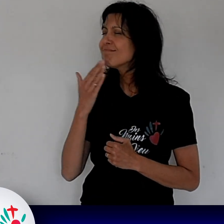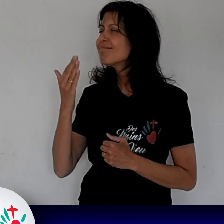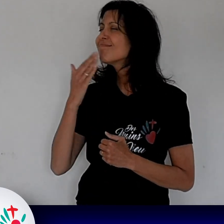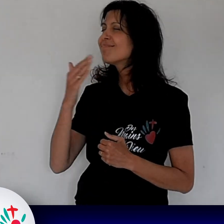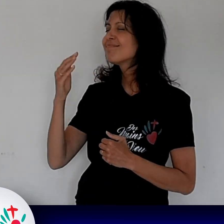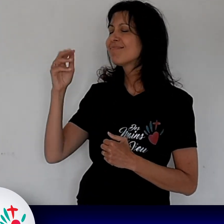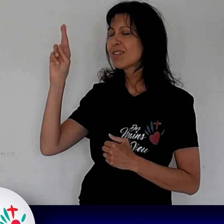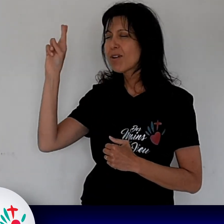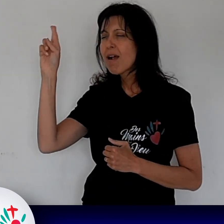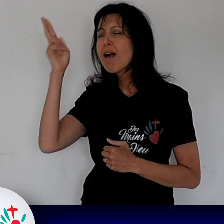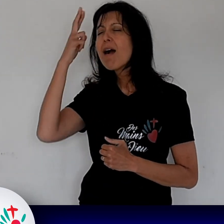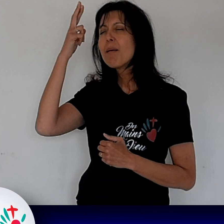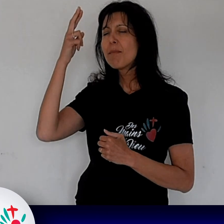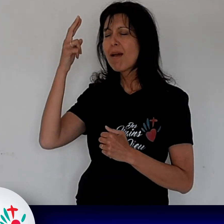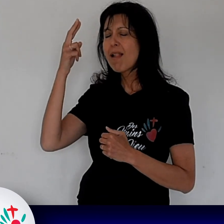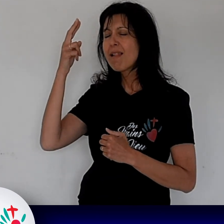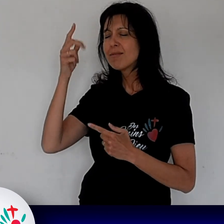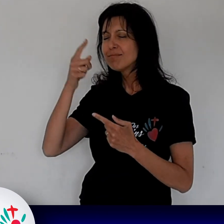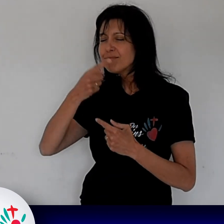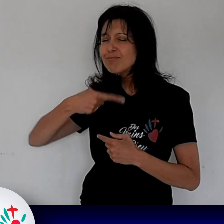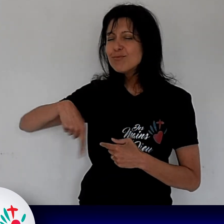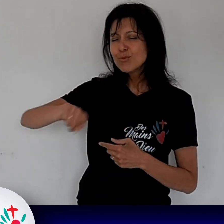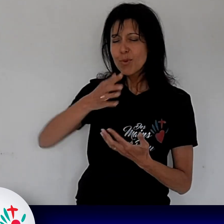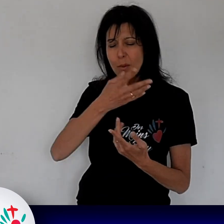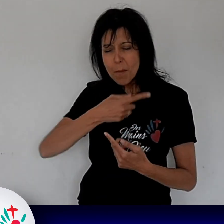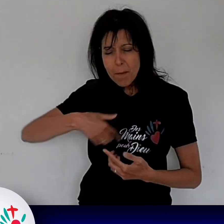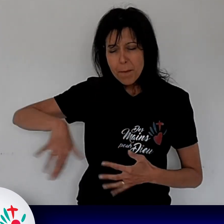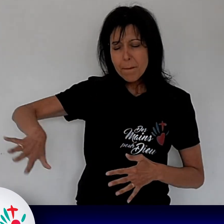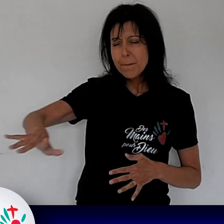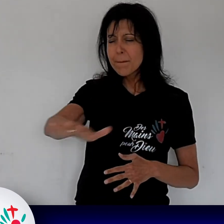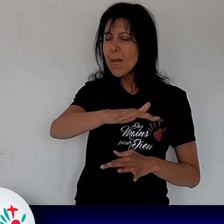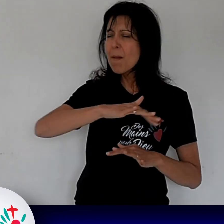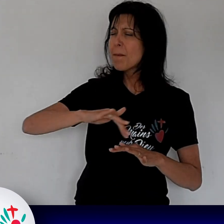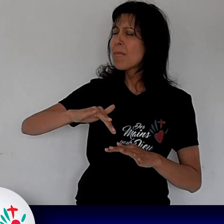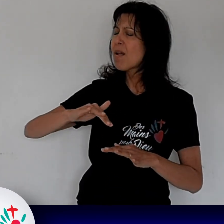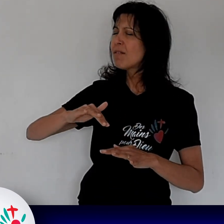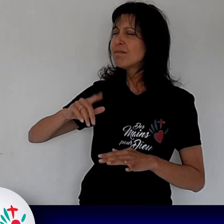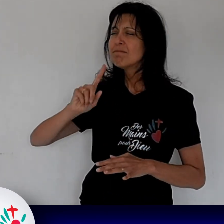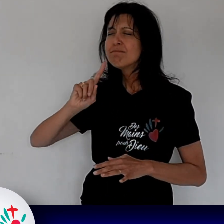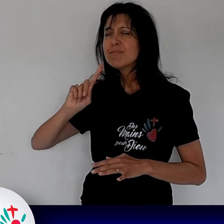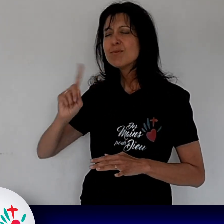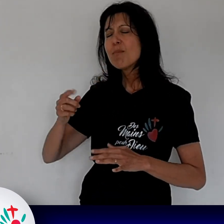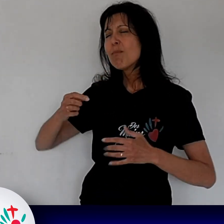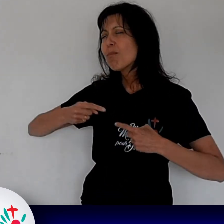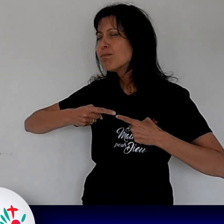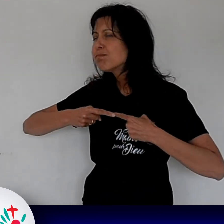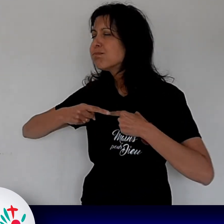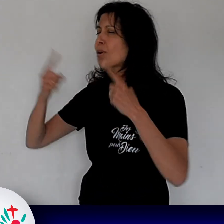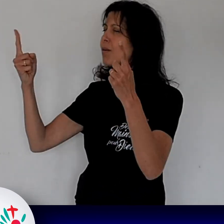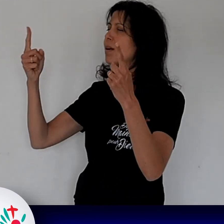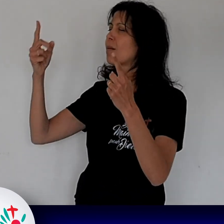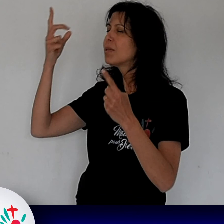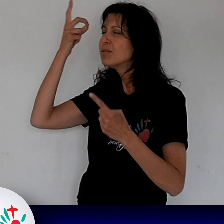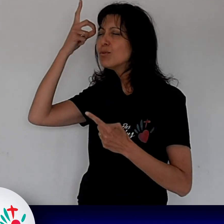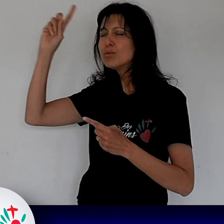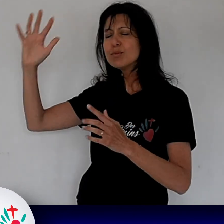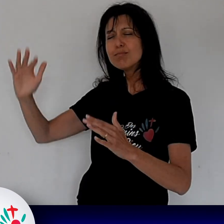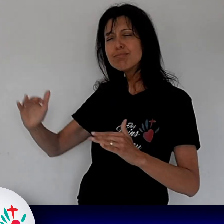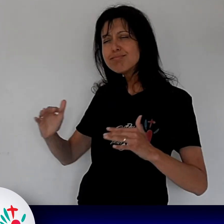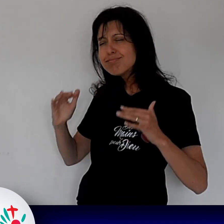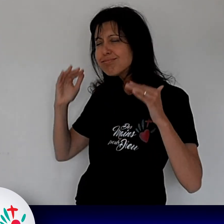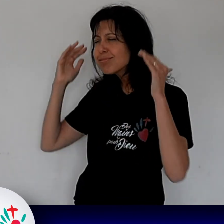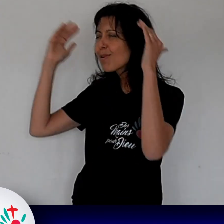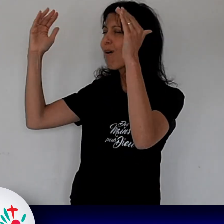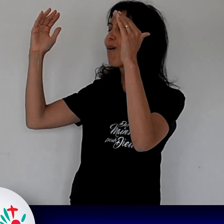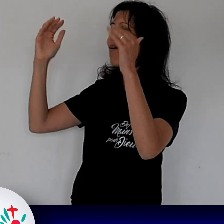rappelé aussi que nous sommes un peuple qui doit proclamer combien nous avons un Dieu grand. Seigneur, tu nous rappelles